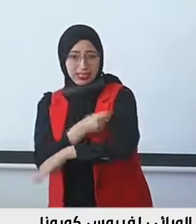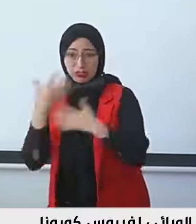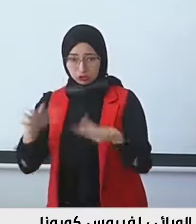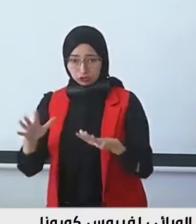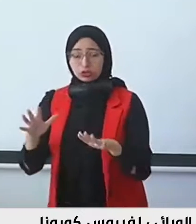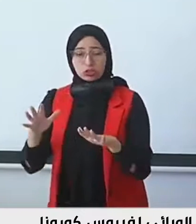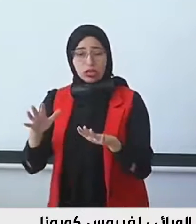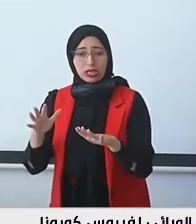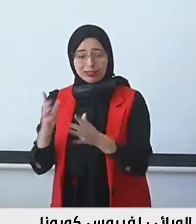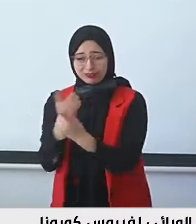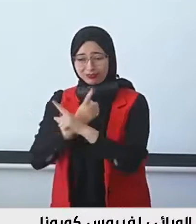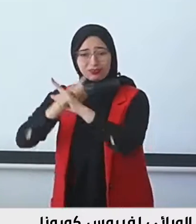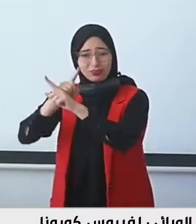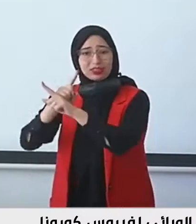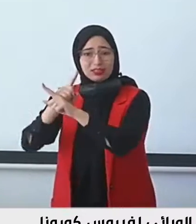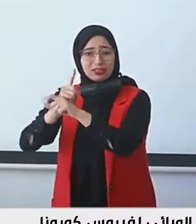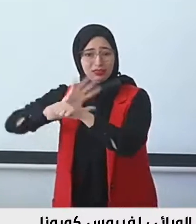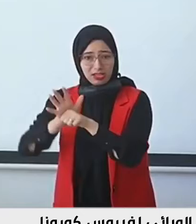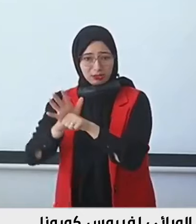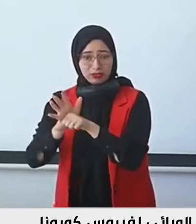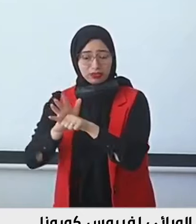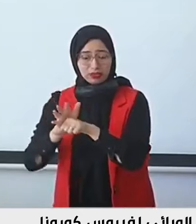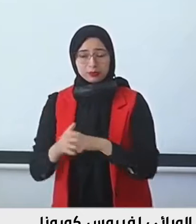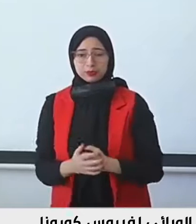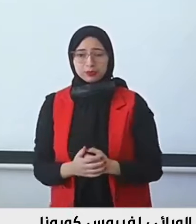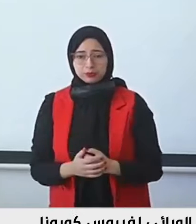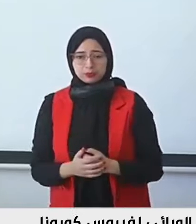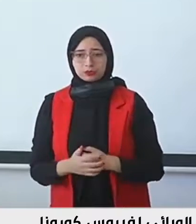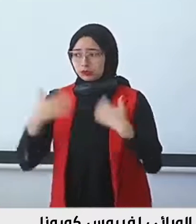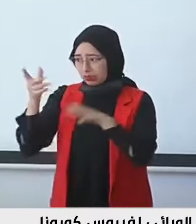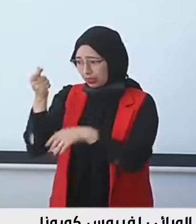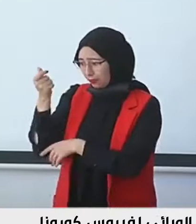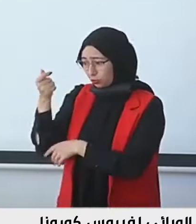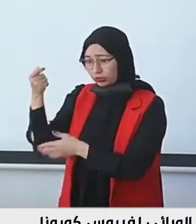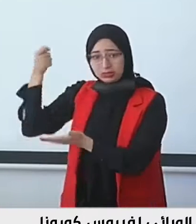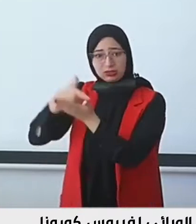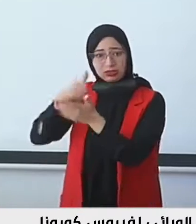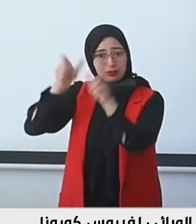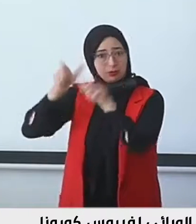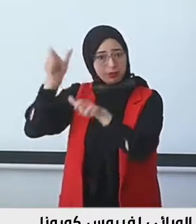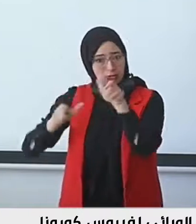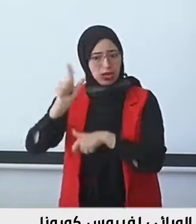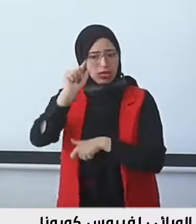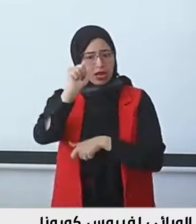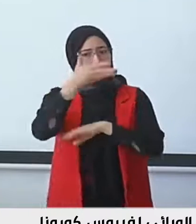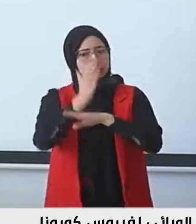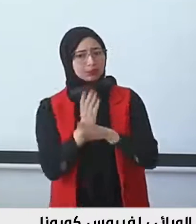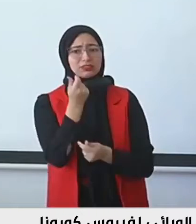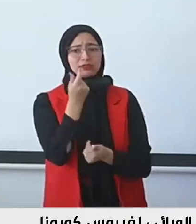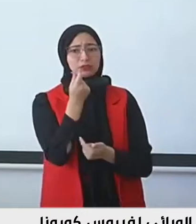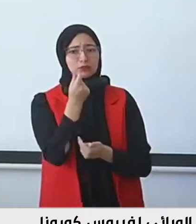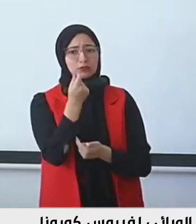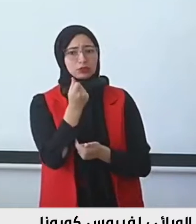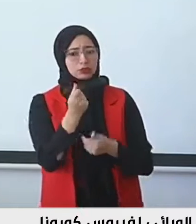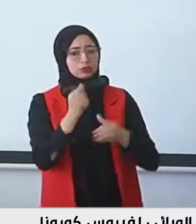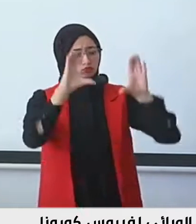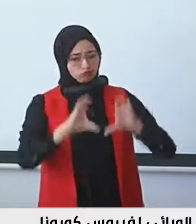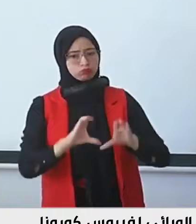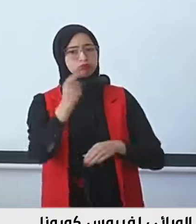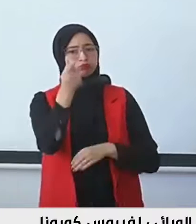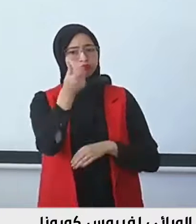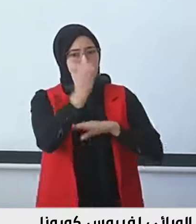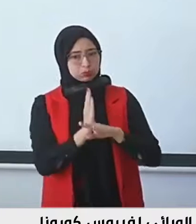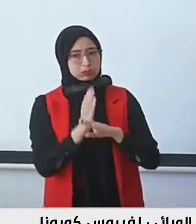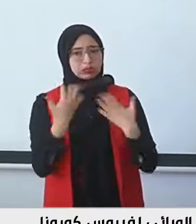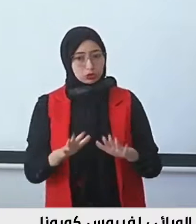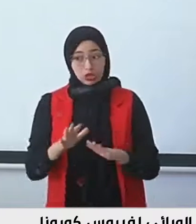هذا. نسقنا مع الأطراف الممولة خاصة وفرنا الاعتمادات اللازمة من تو حتى